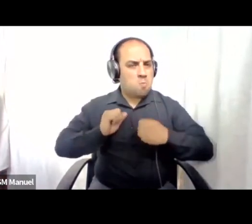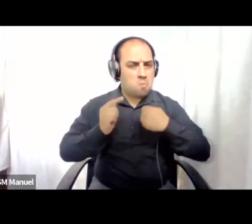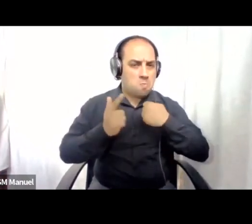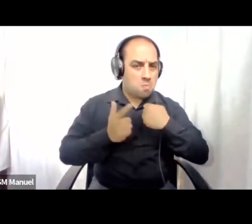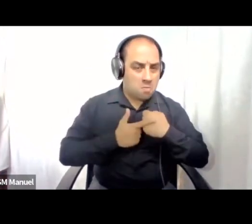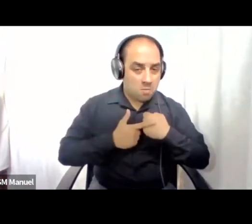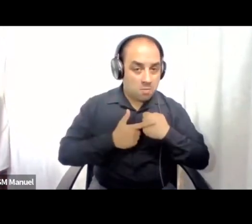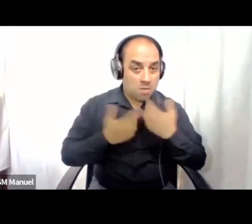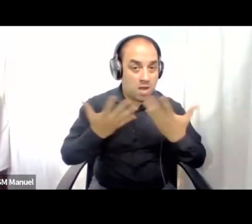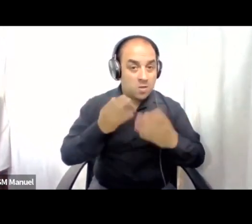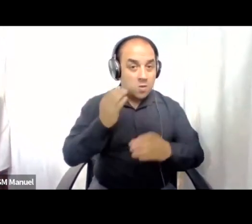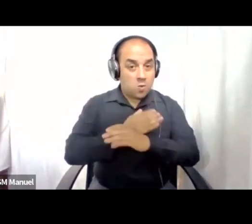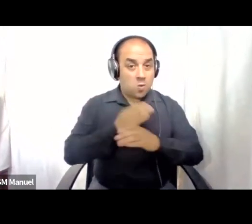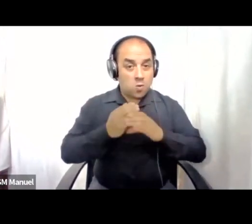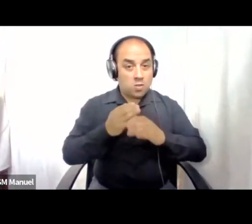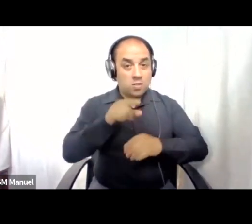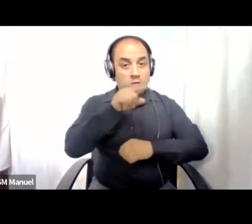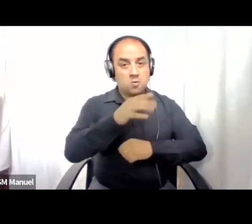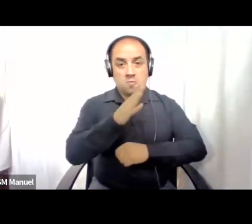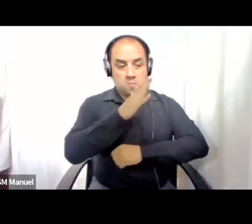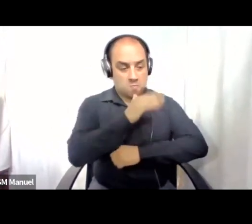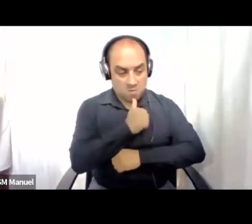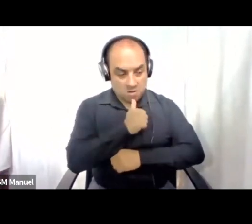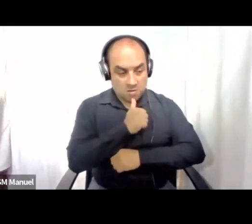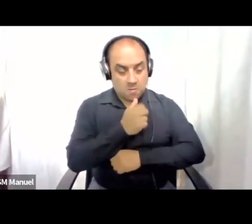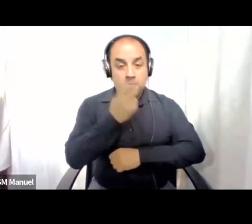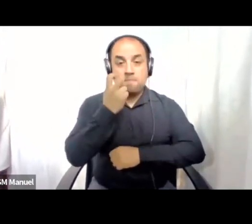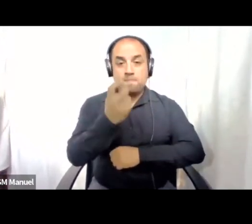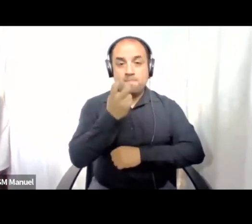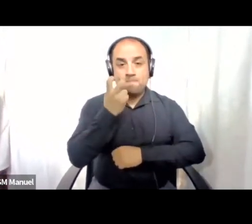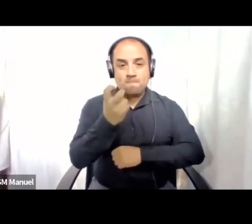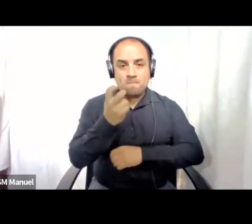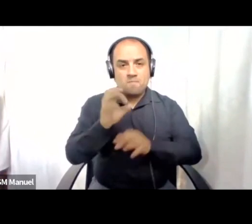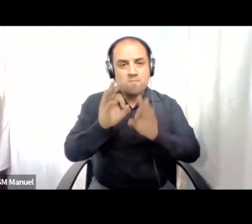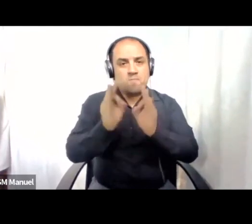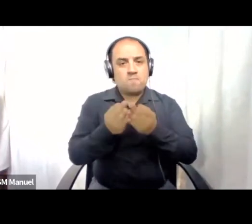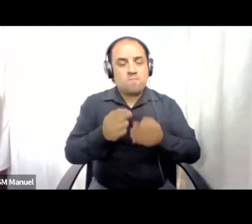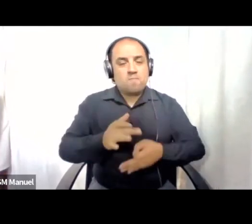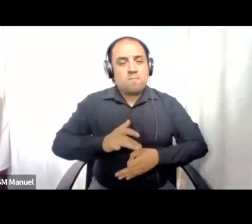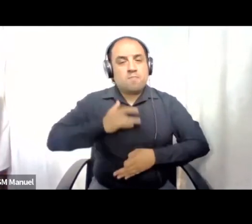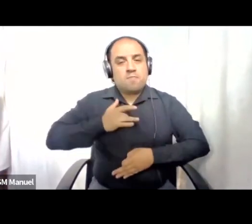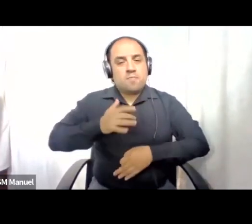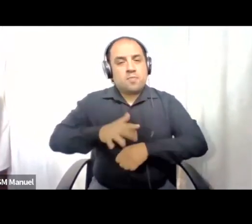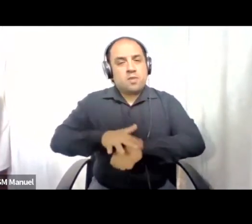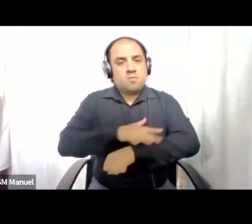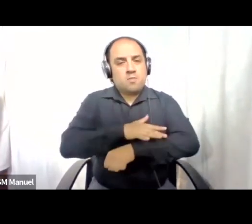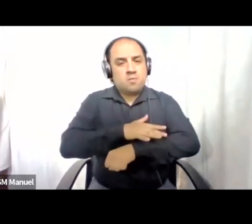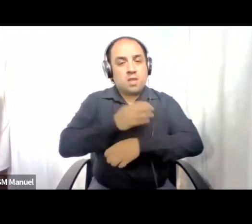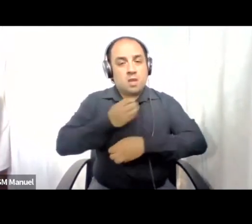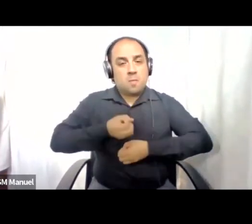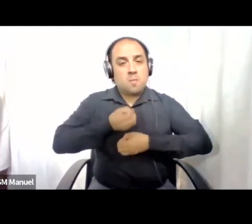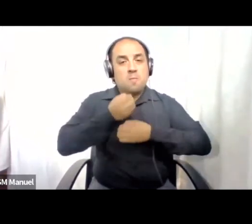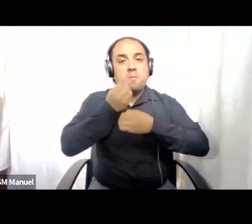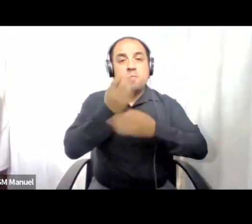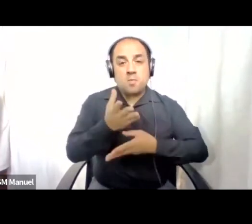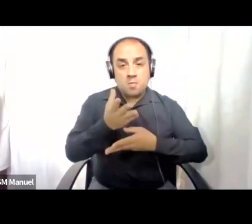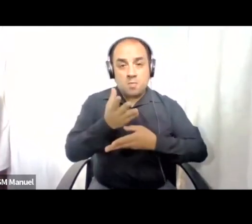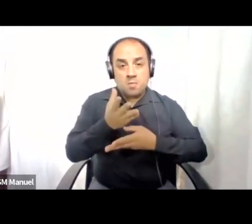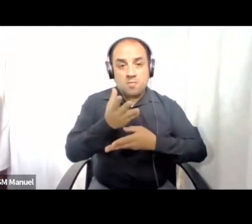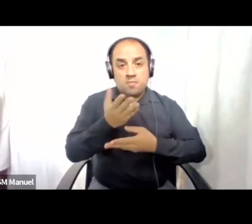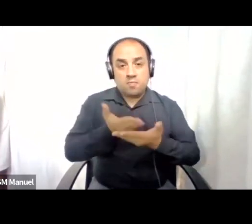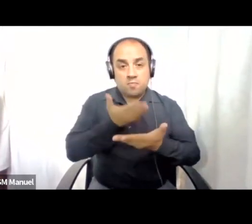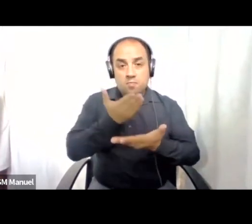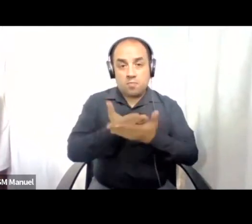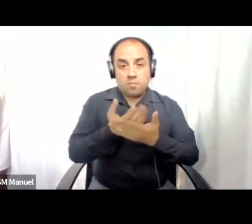puedes hacer. Y ese es el tipo de sensibilización que se propone desde algunas instancias y que a veces los